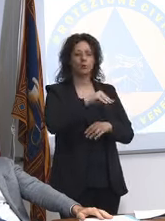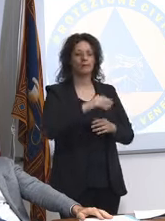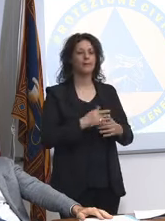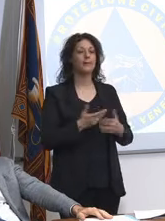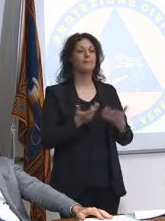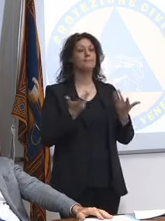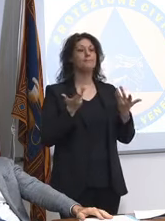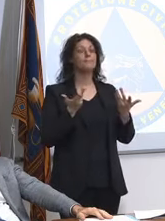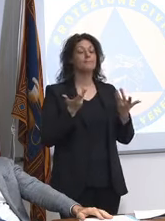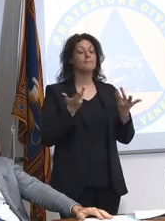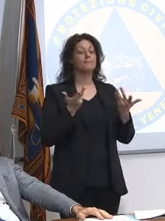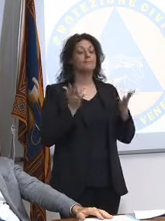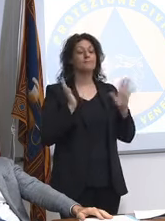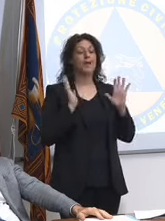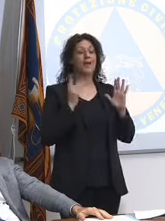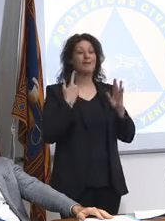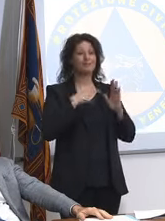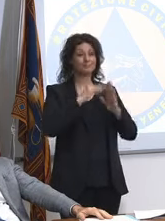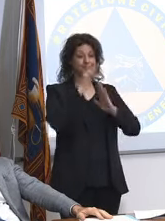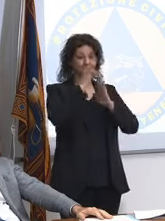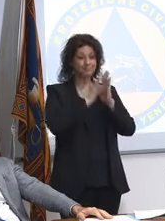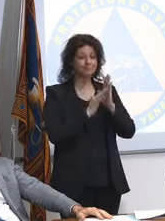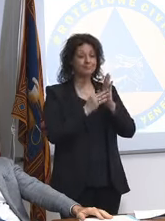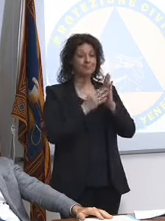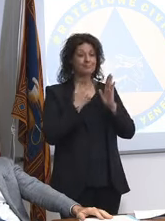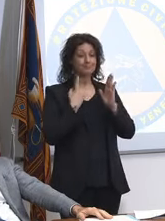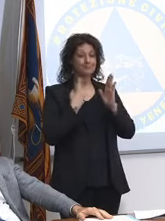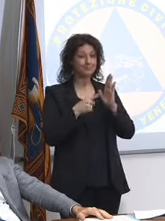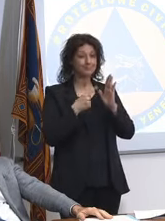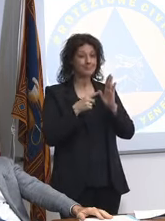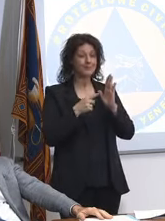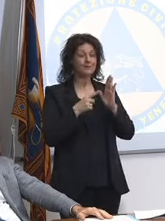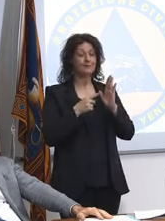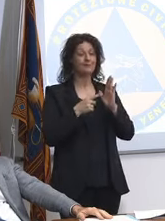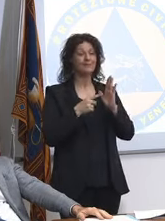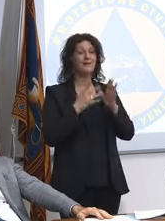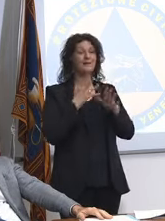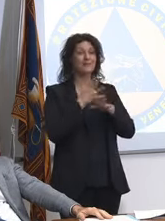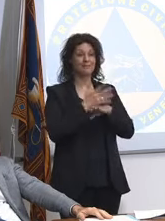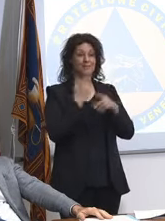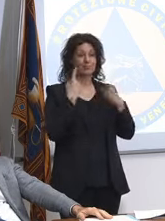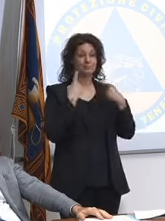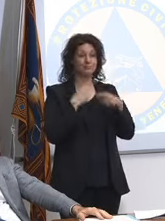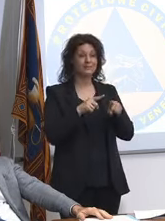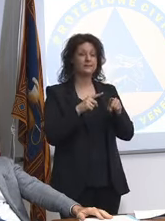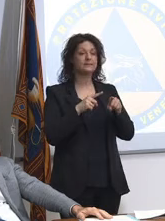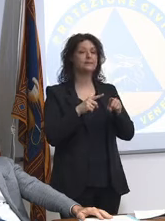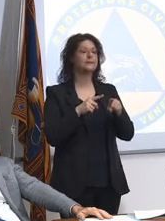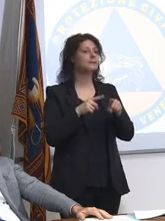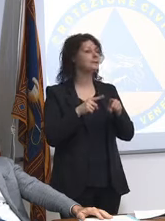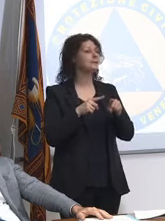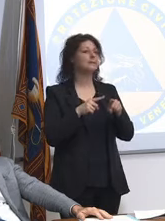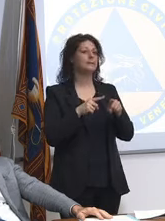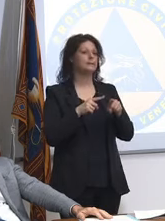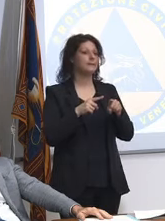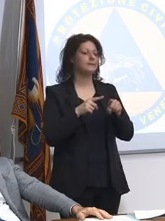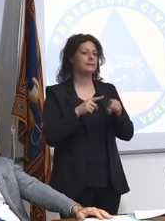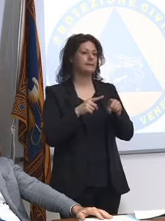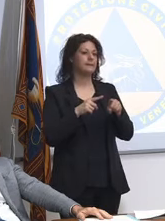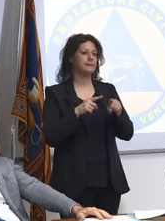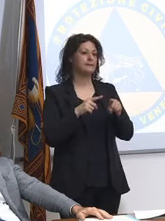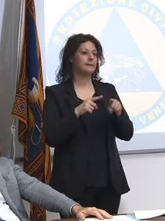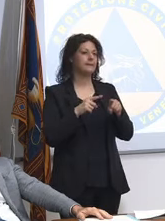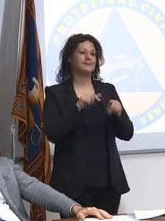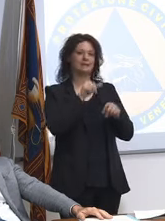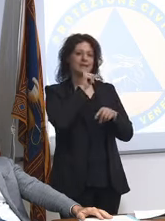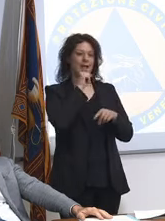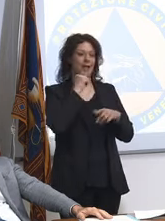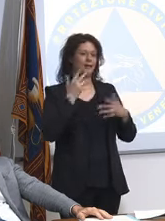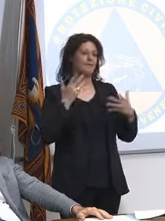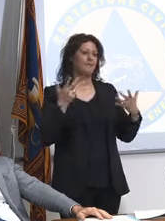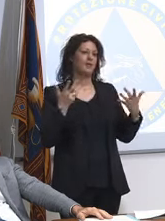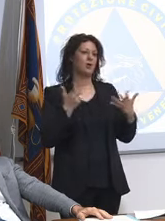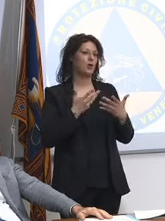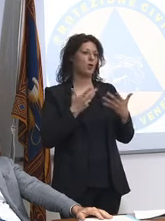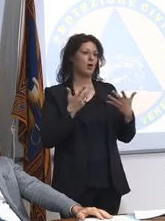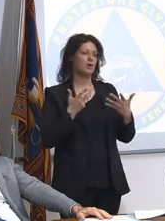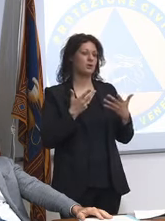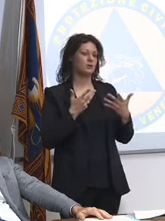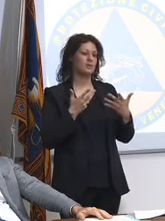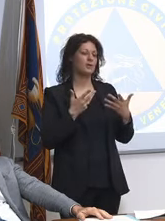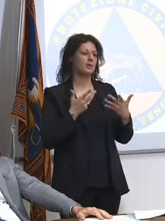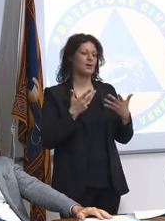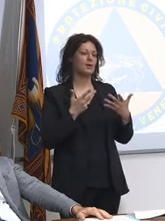che può passare se attraverso una linea guida ci vuole, insomma, un provvedimento che abbia una